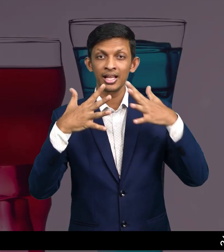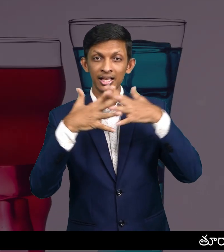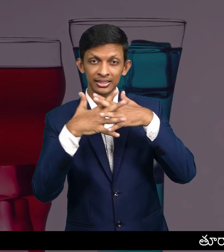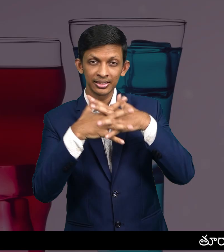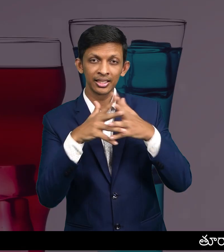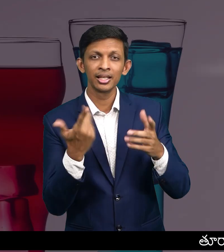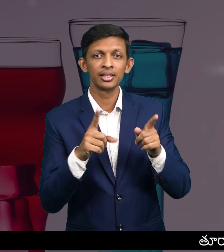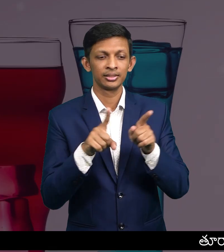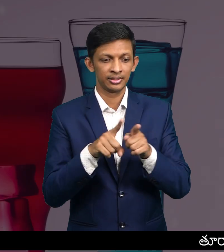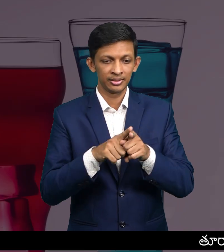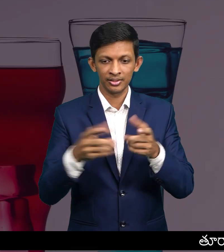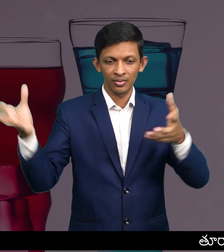తూర్పార పట్టడం,